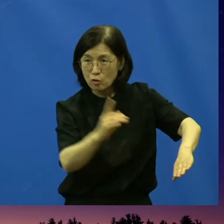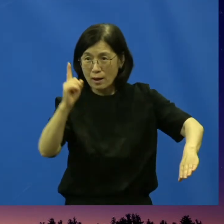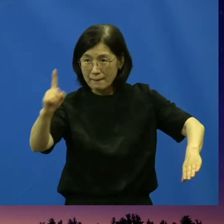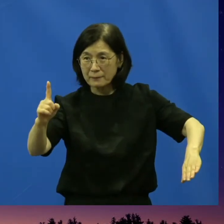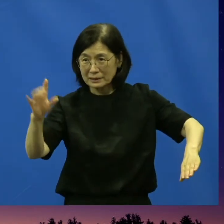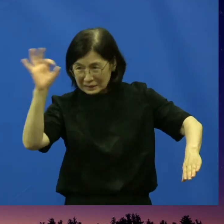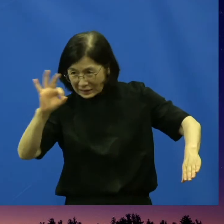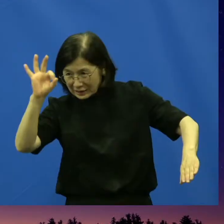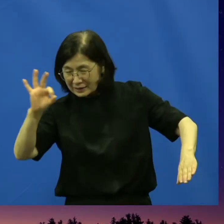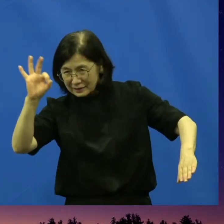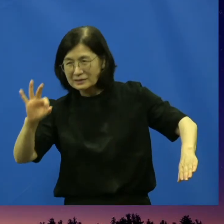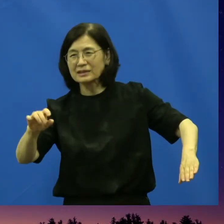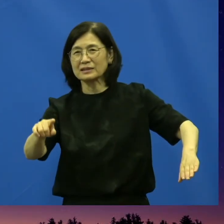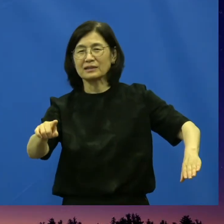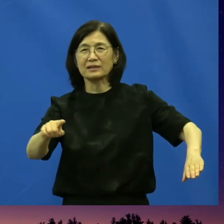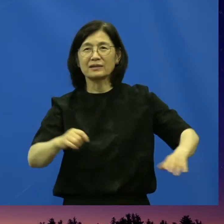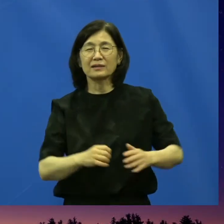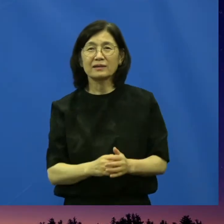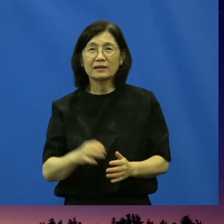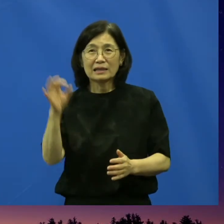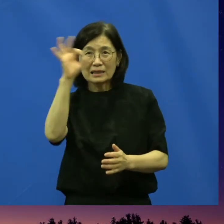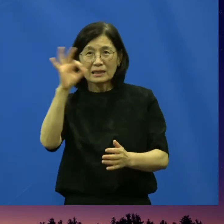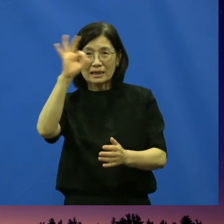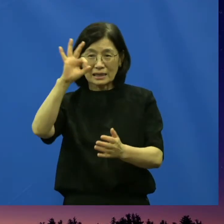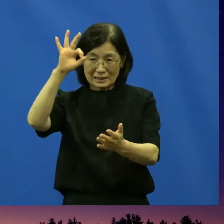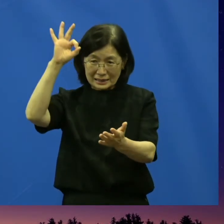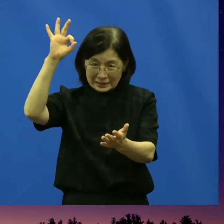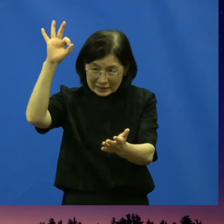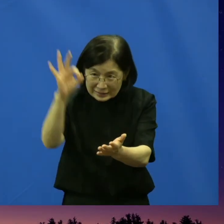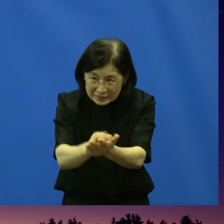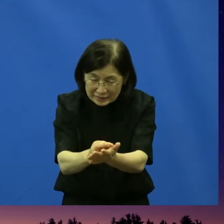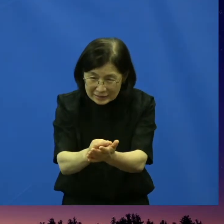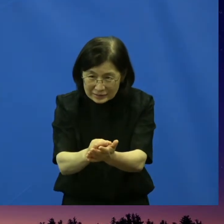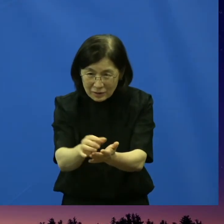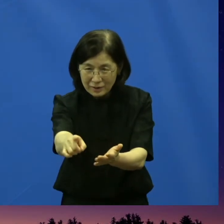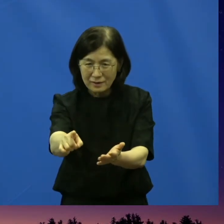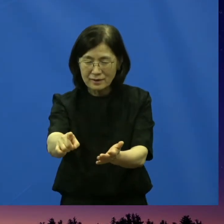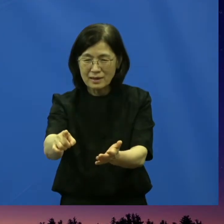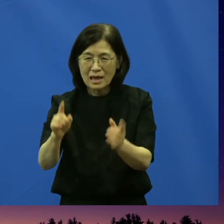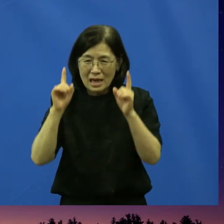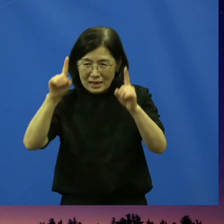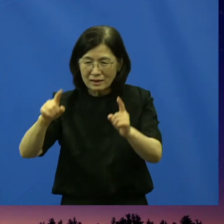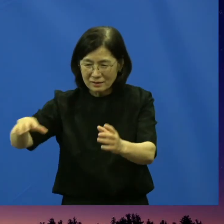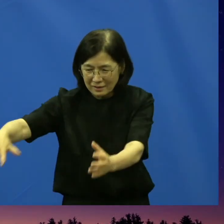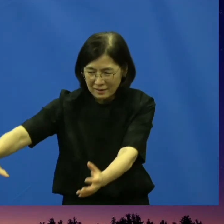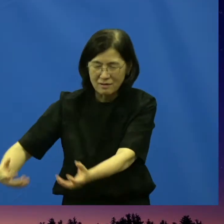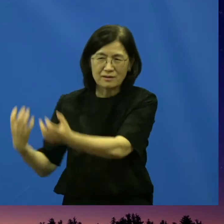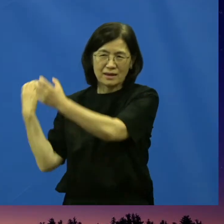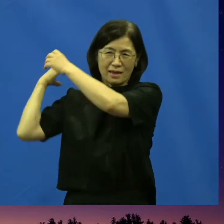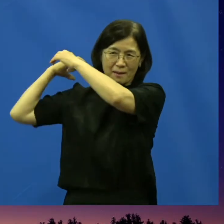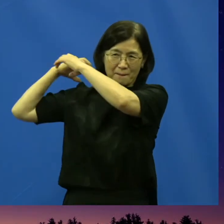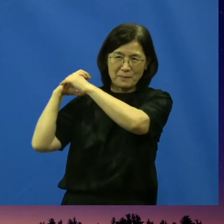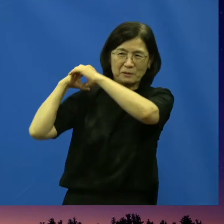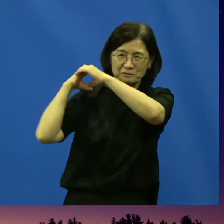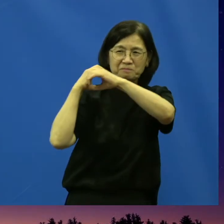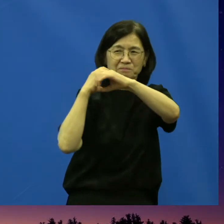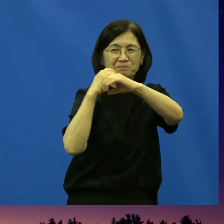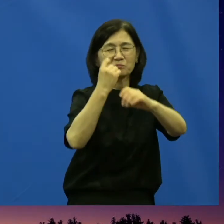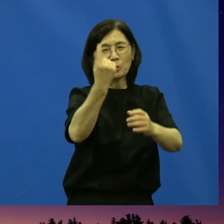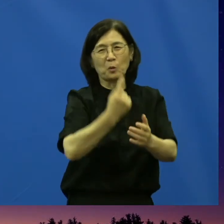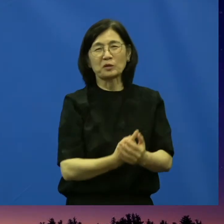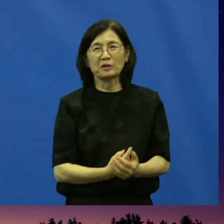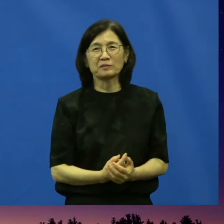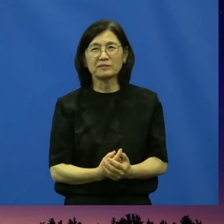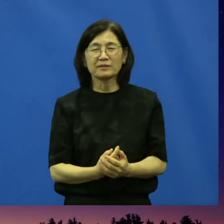않겠느냐? 또 찾아낸 적 즐거워 어깨에 메고, 이 어깨라는 단어가 나와요. 세겜이라는